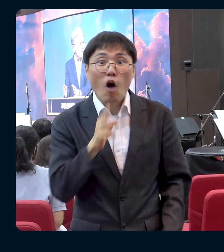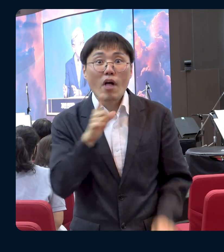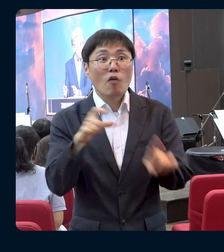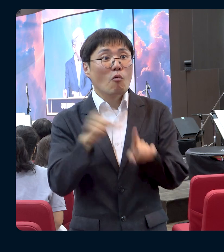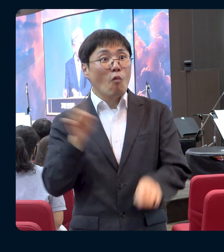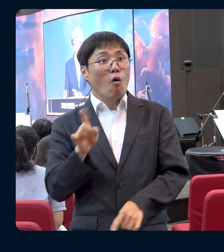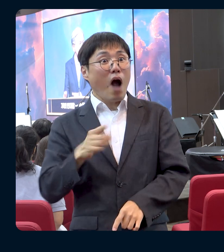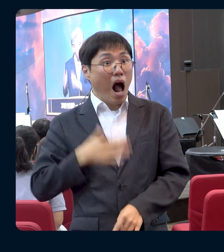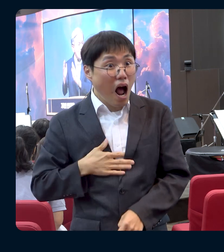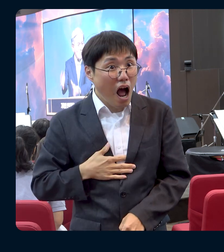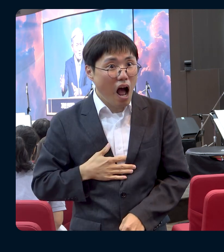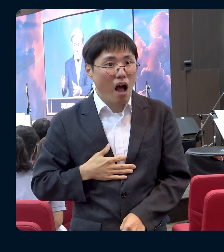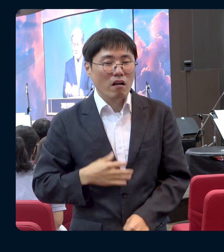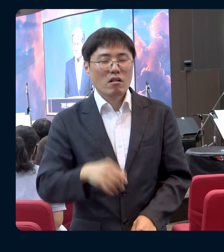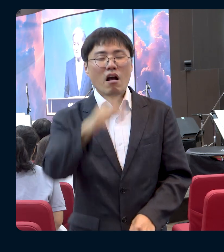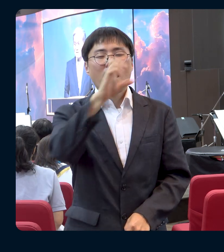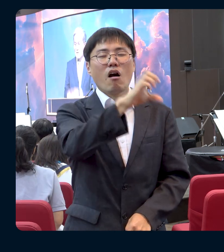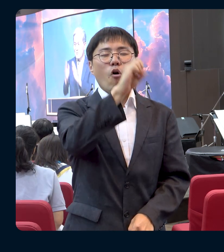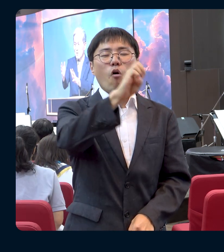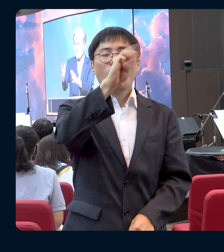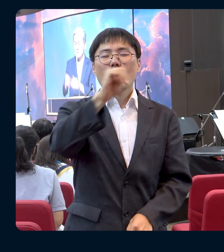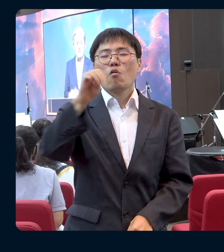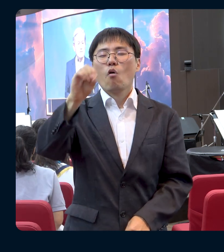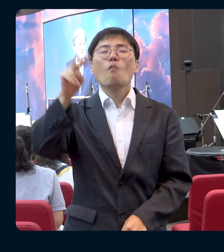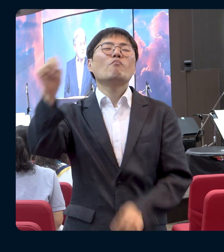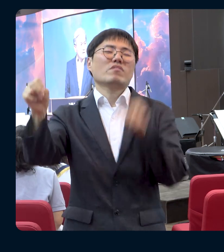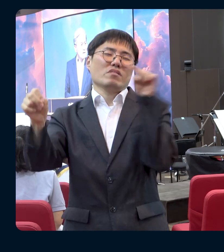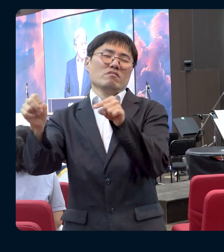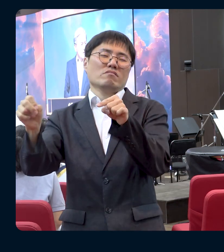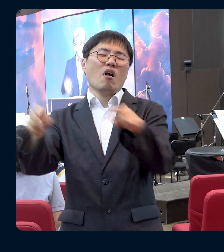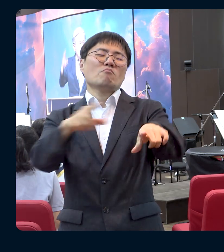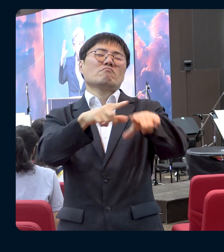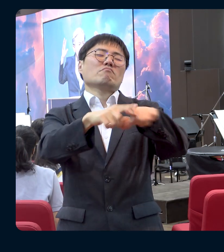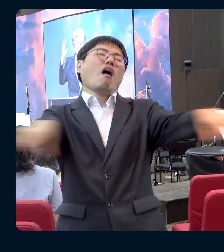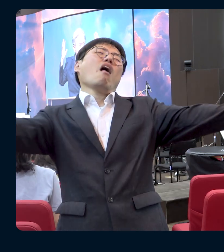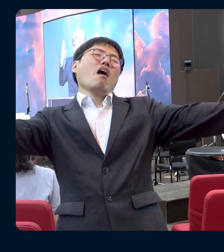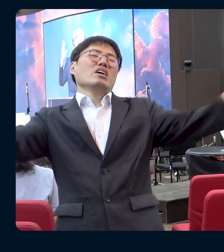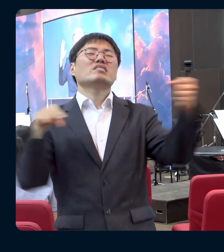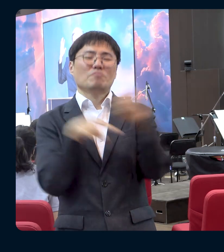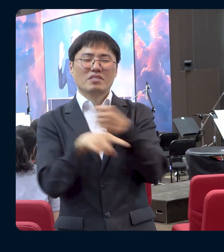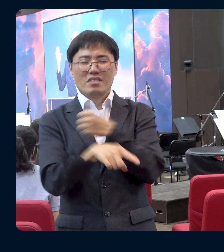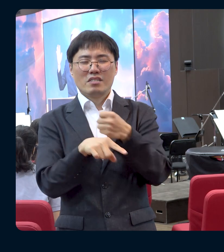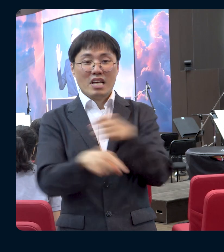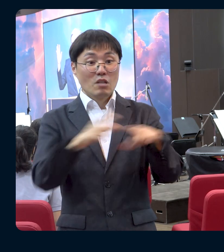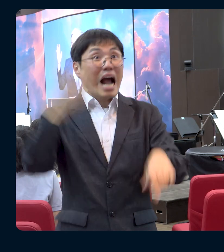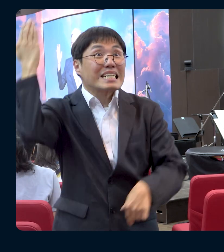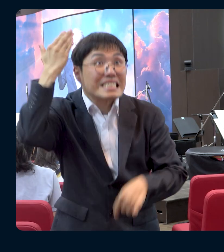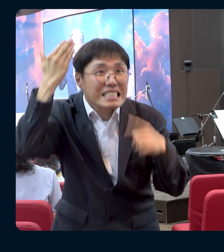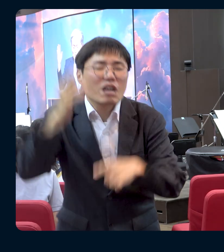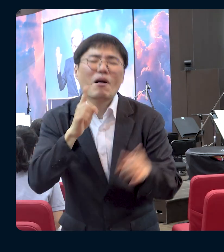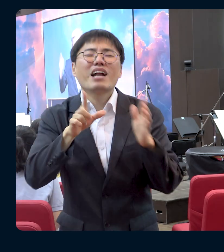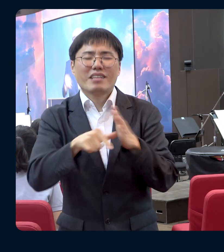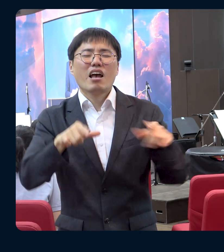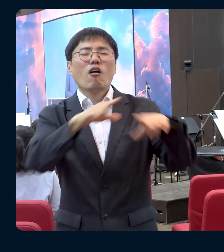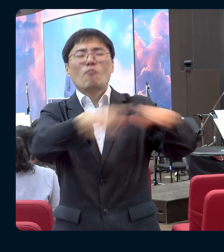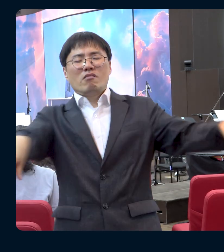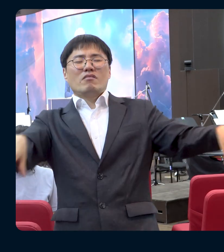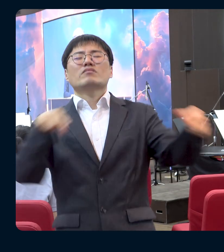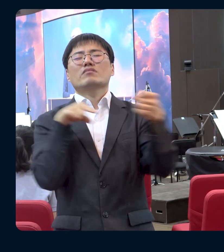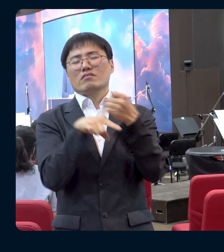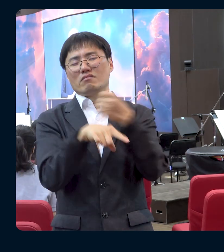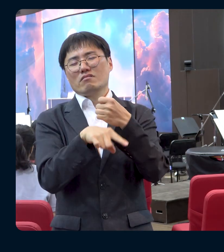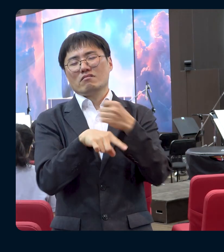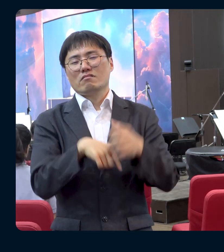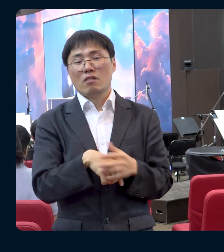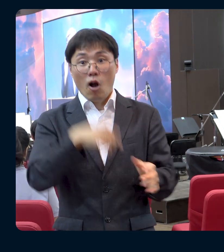아세요? 예, 그것이 커먼이에요. 커먼. 우리가 말하는 커먼 센스의 커먼, 그거예요.